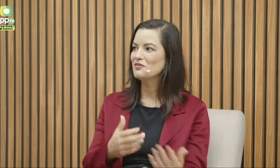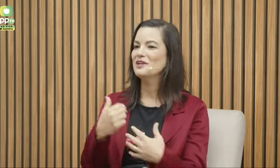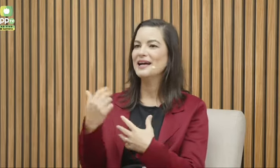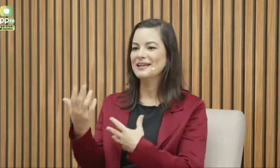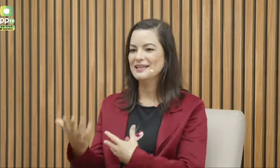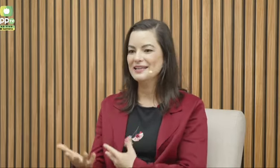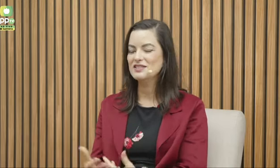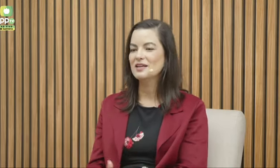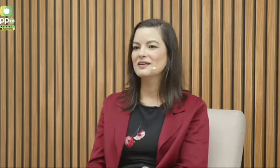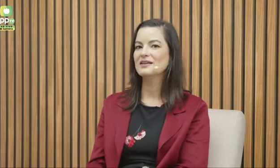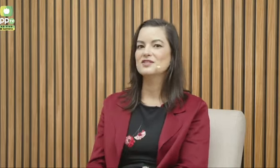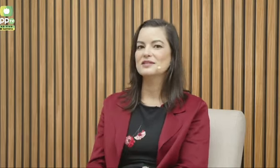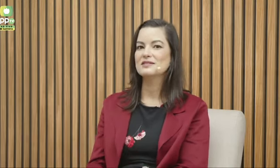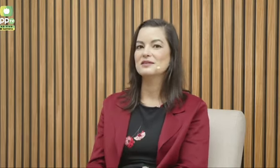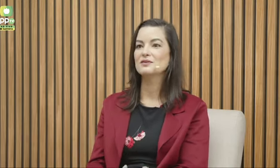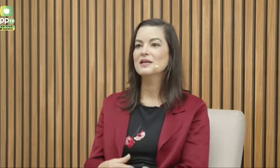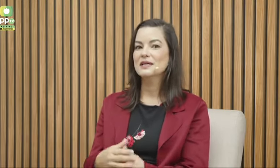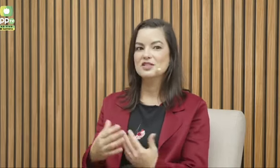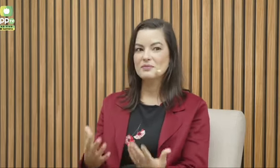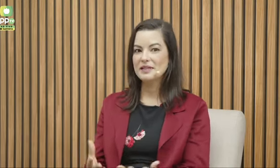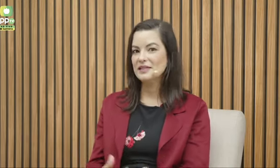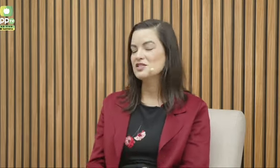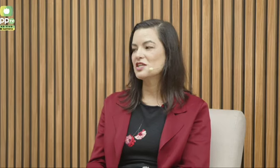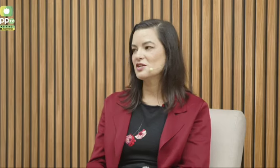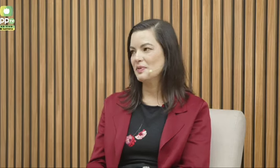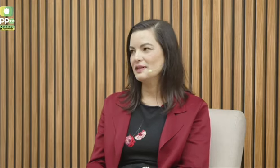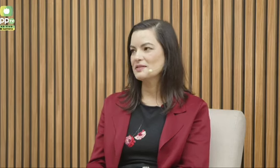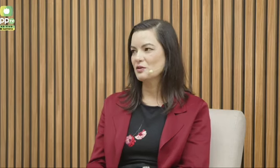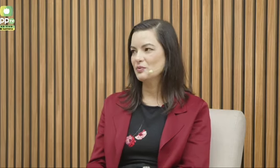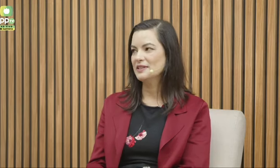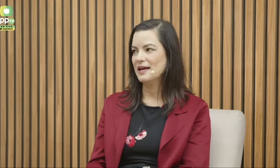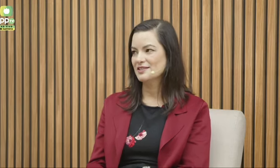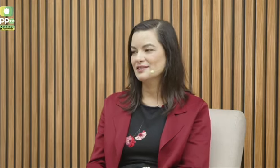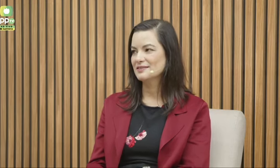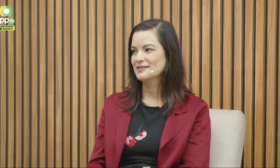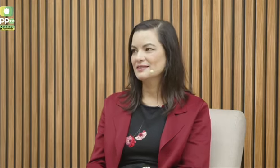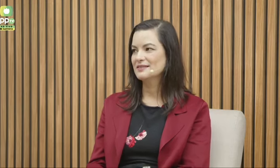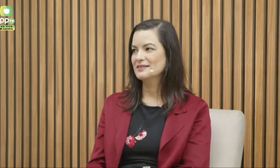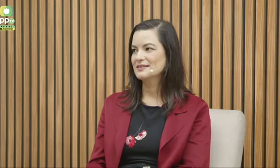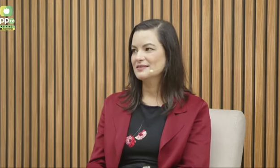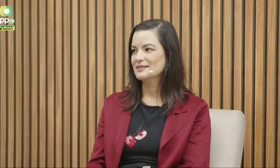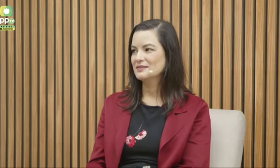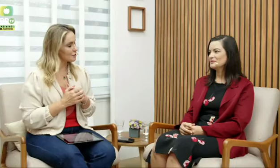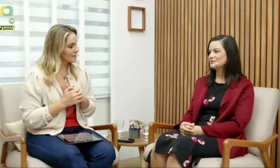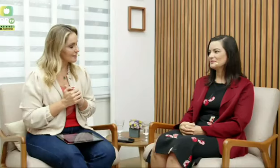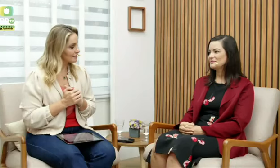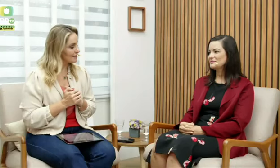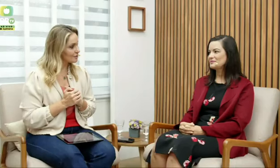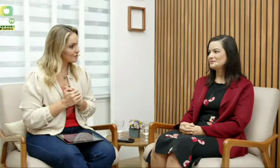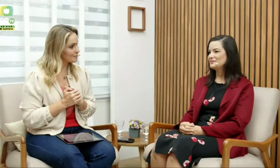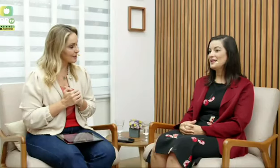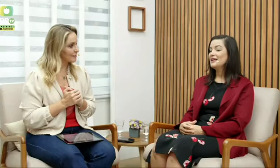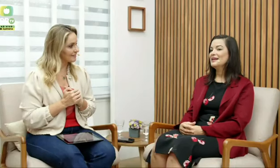deve olhar, né, em que direção, de que maneira a gente respeita essa comunidade. A As crianças têm bastante facilidade para